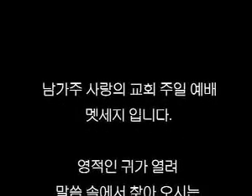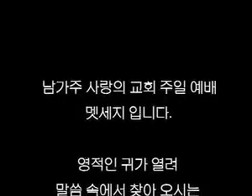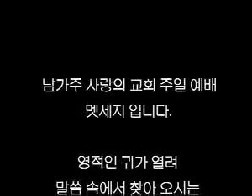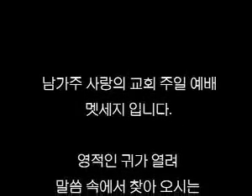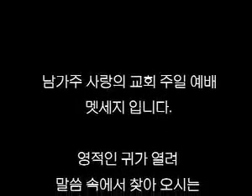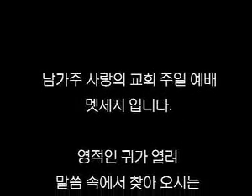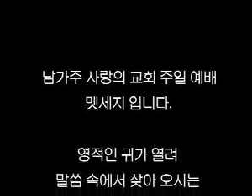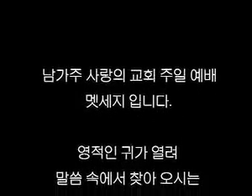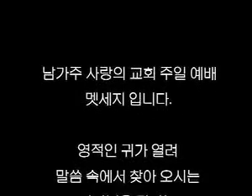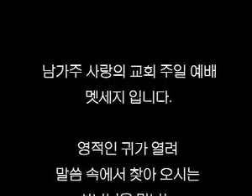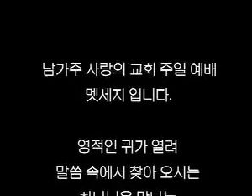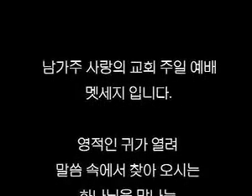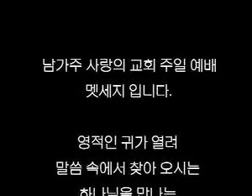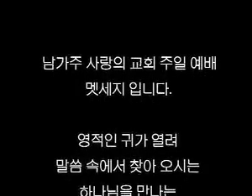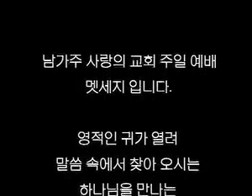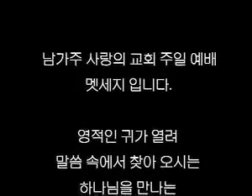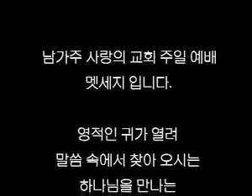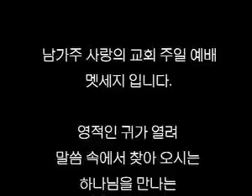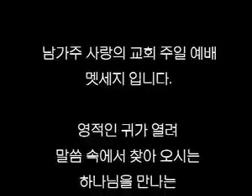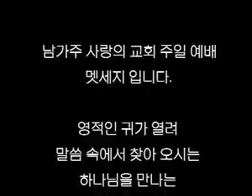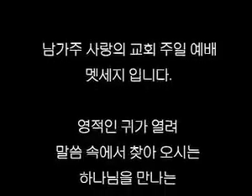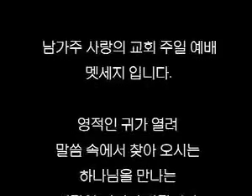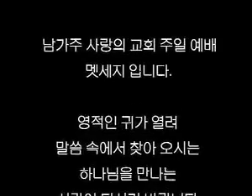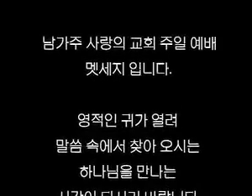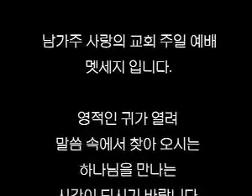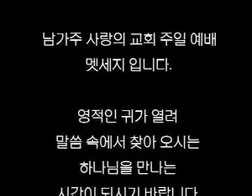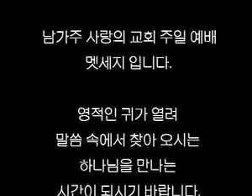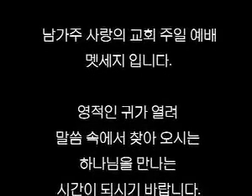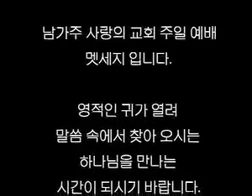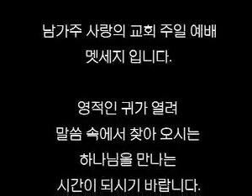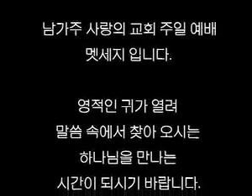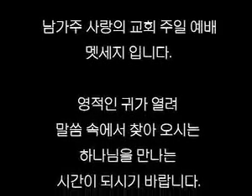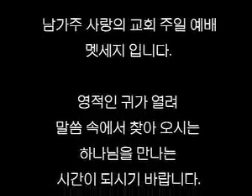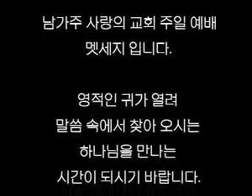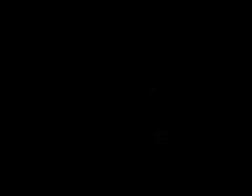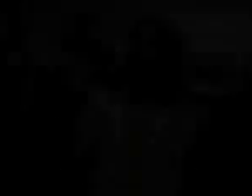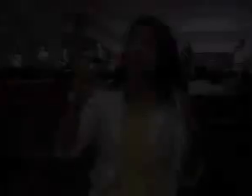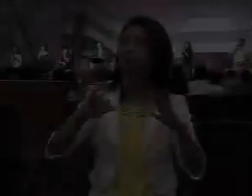속에서 찾아오시는 하나님을 만나는 시간이 되시기 바랍니다.